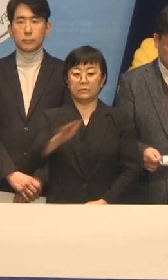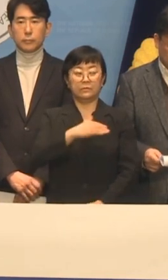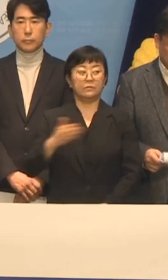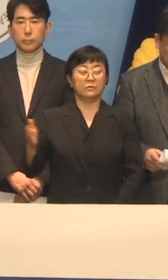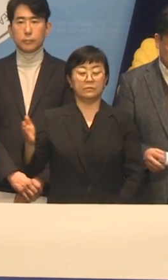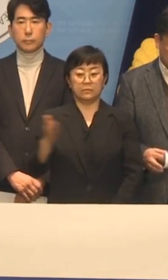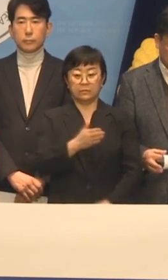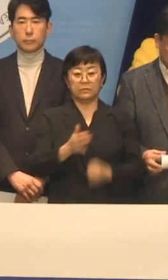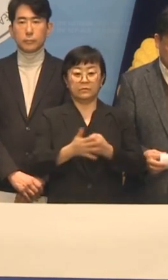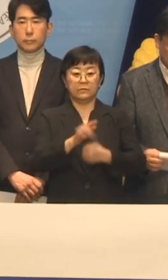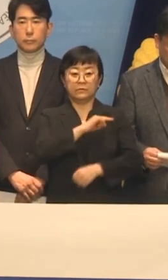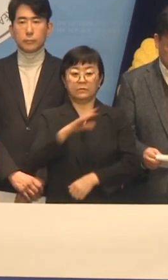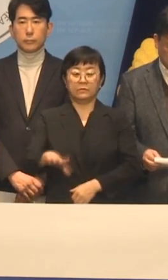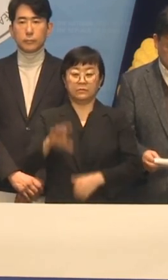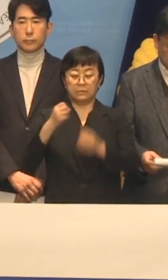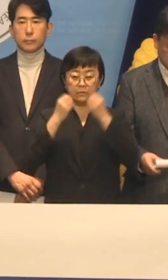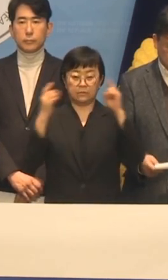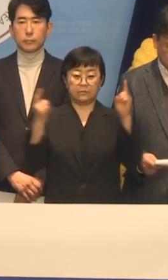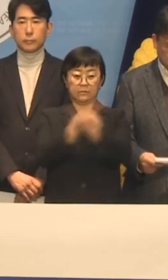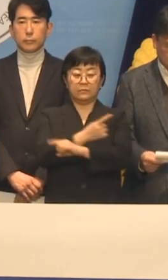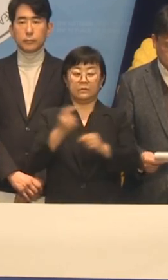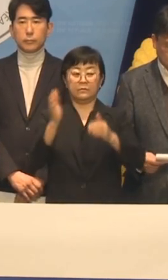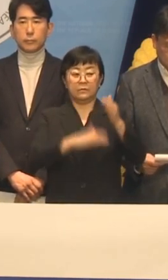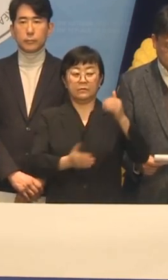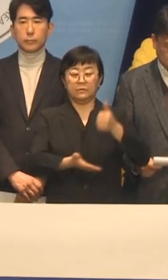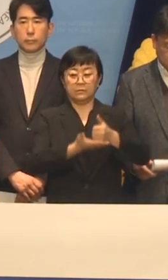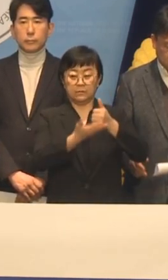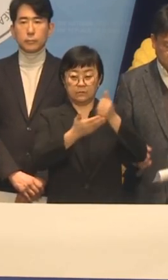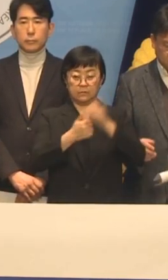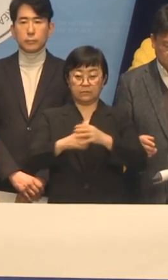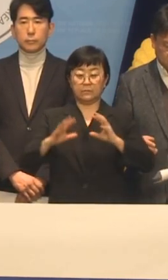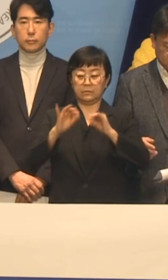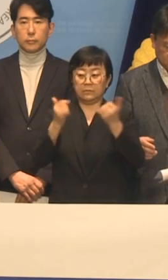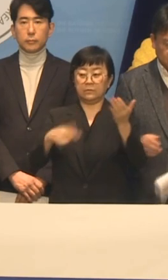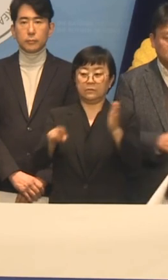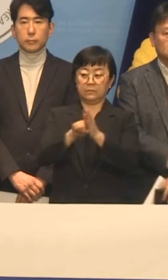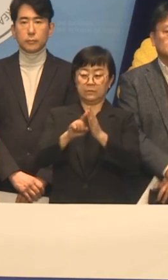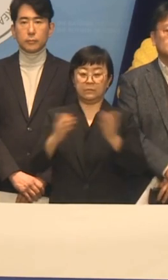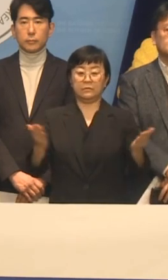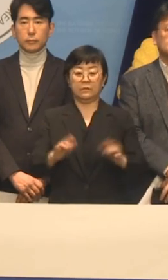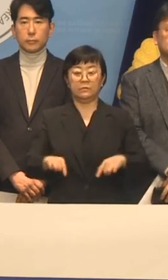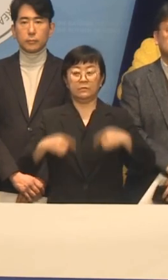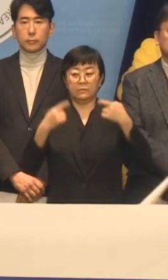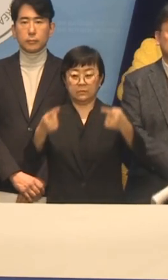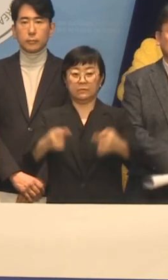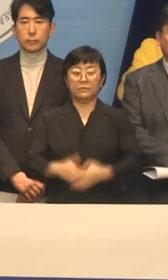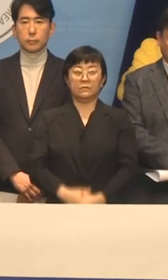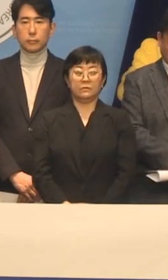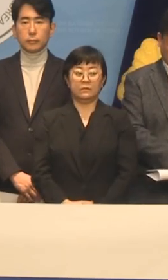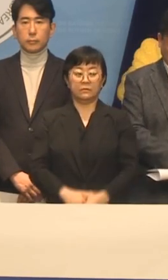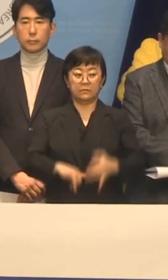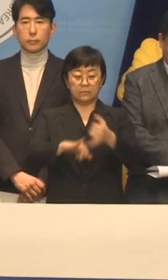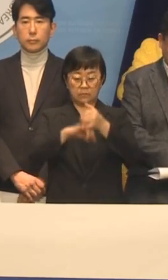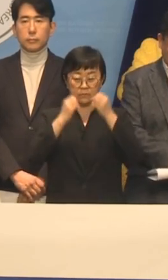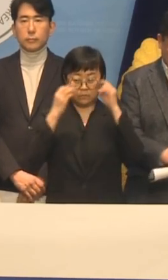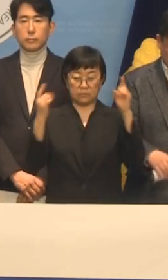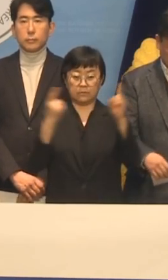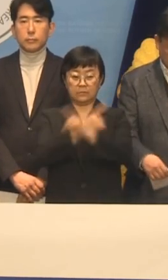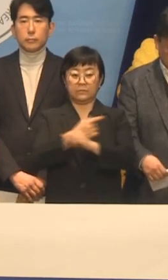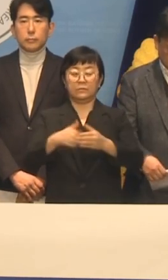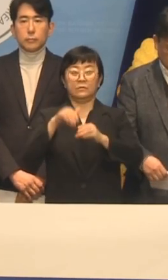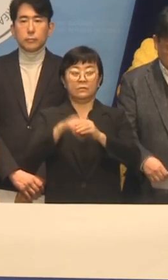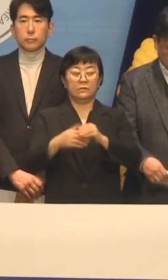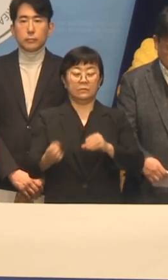우리부터 가장 먼저 혁신공천과 성당 후사에 복무할 것입니다. 반드시 혁신으로